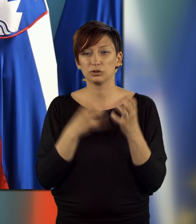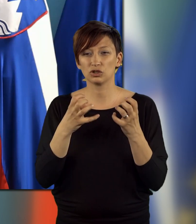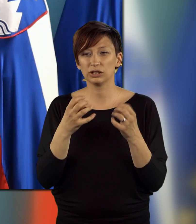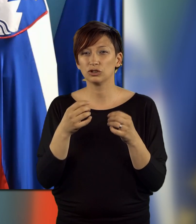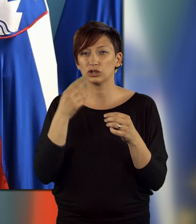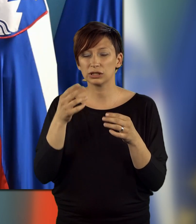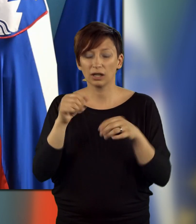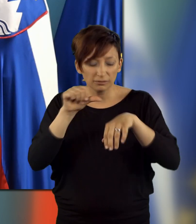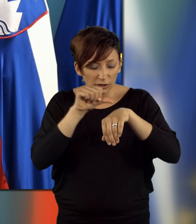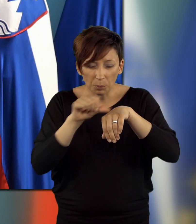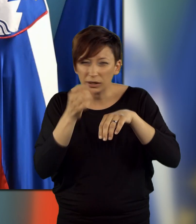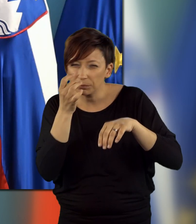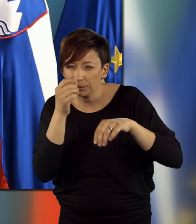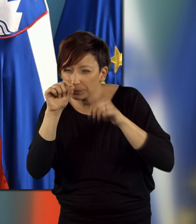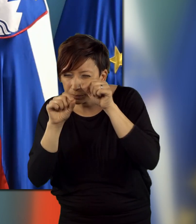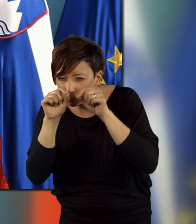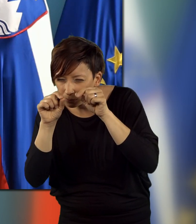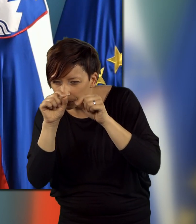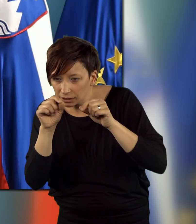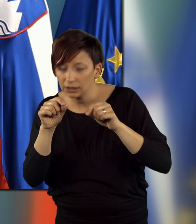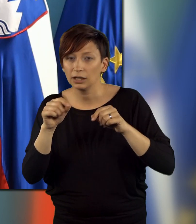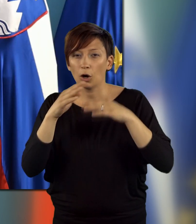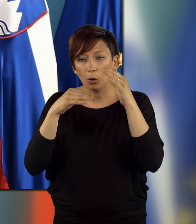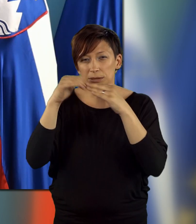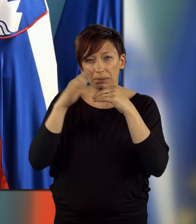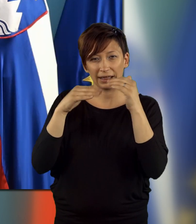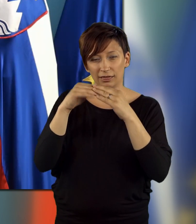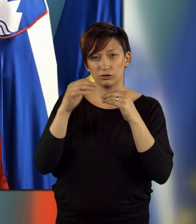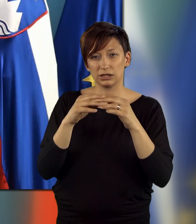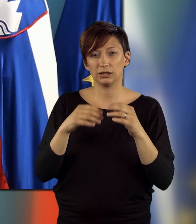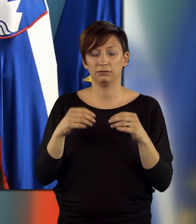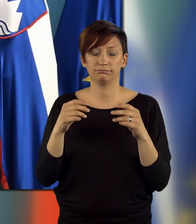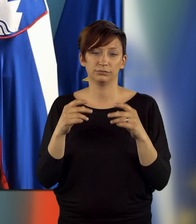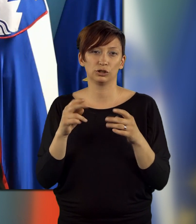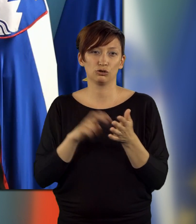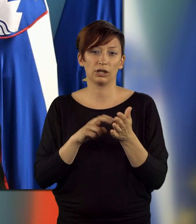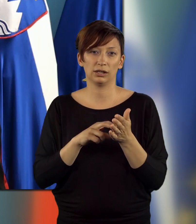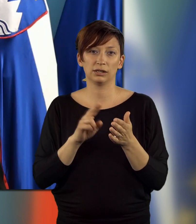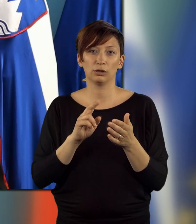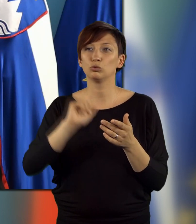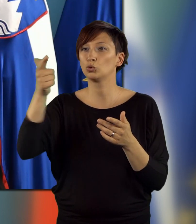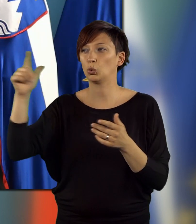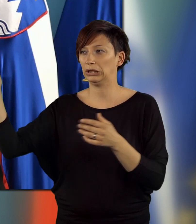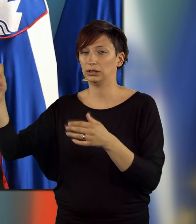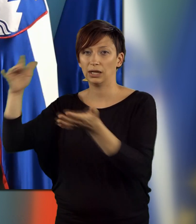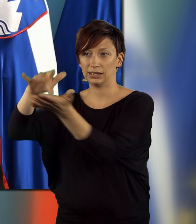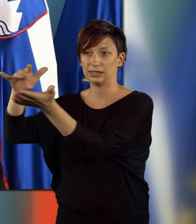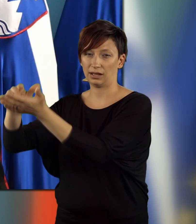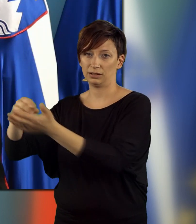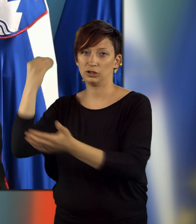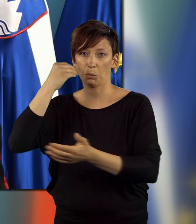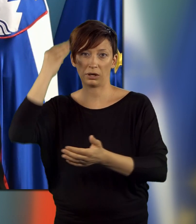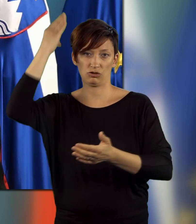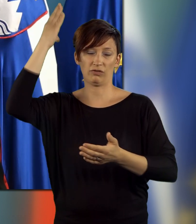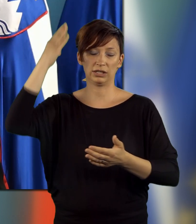tehnične ali pa, če hočete, čist operativne skills oziroma veščine v tujih centrih. To